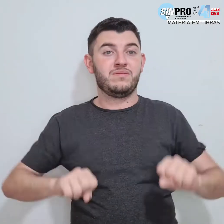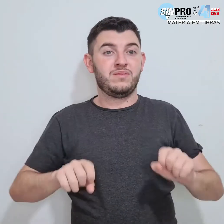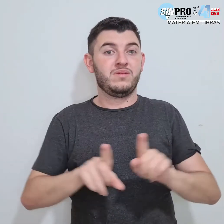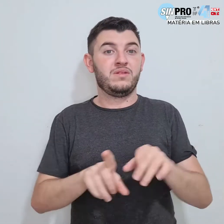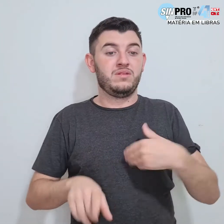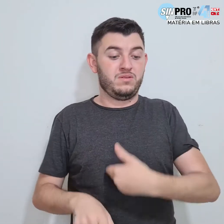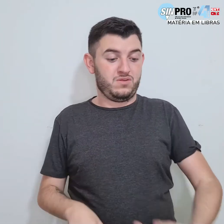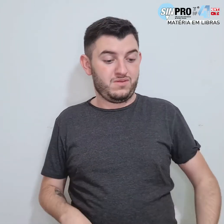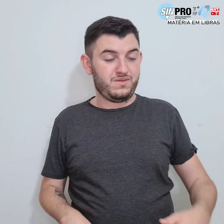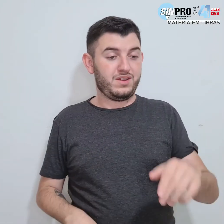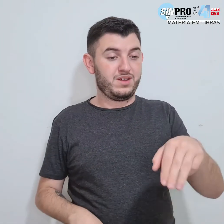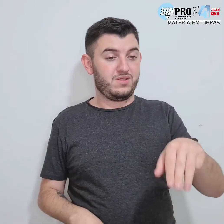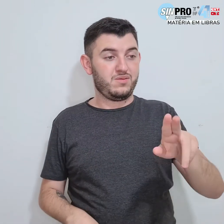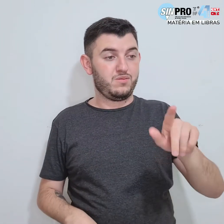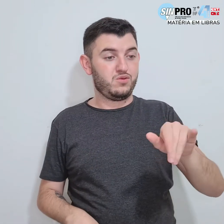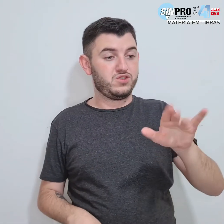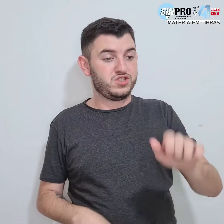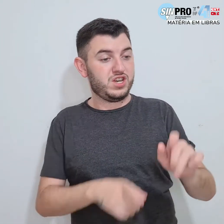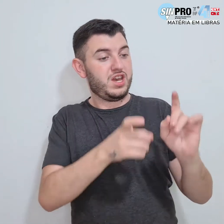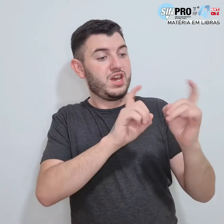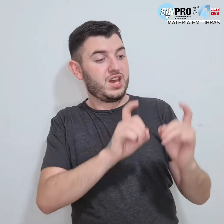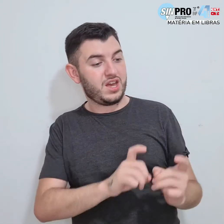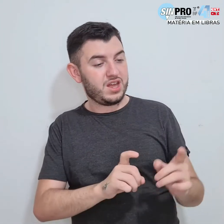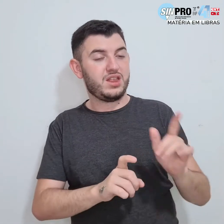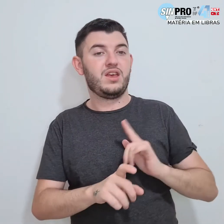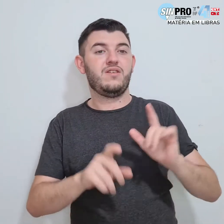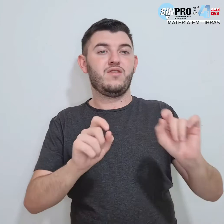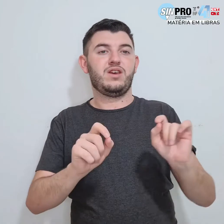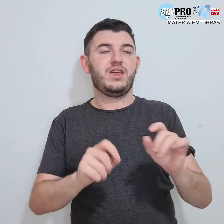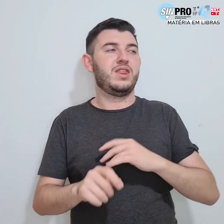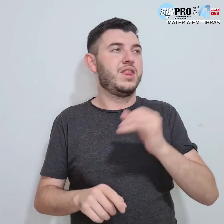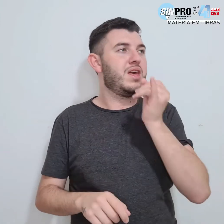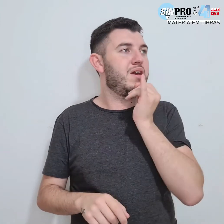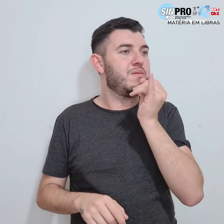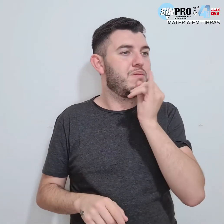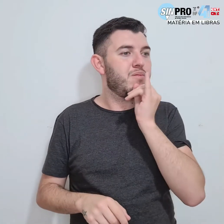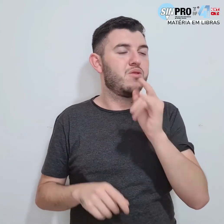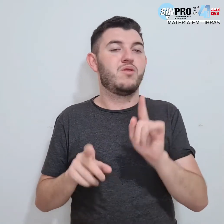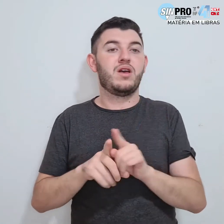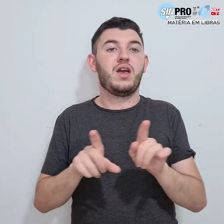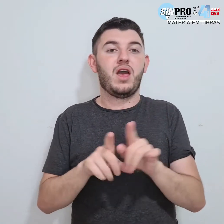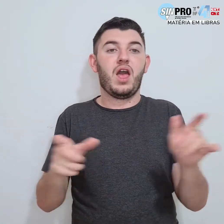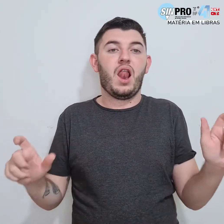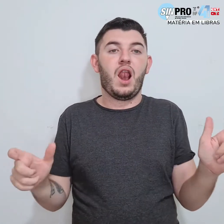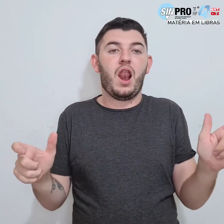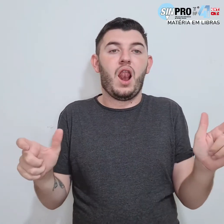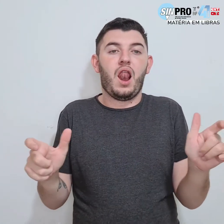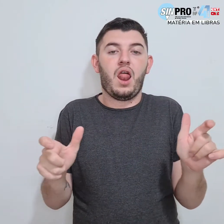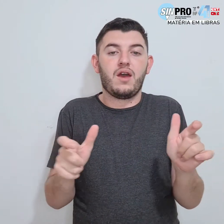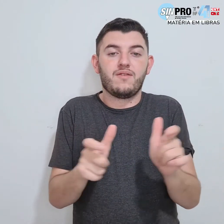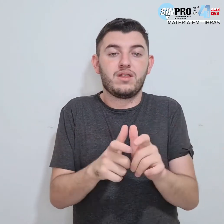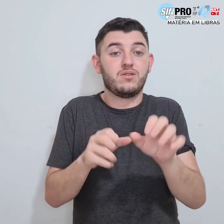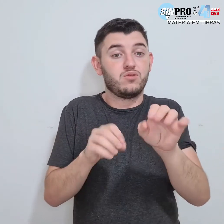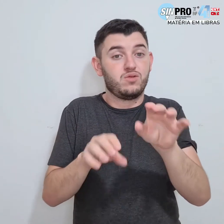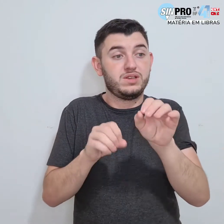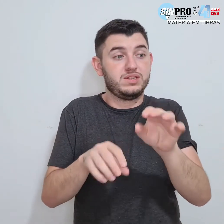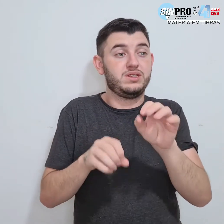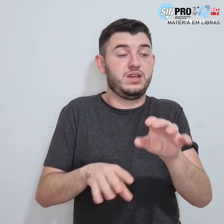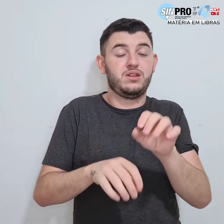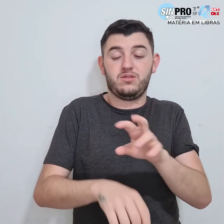também teve grandes desafios, como a evasão do ensino secundário, que ainda se mostra como tarefa a ser cumprida.